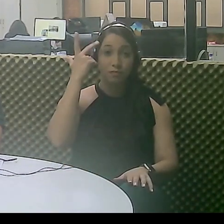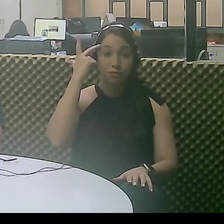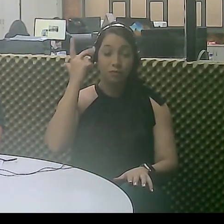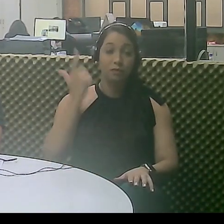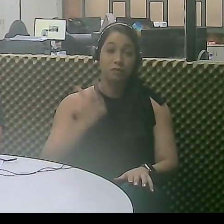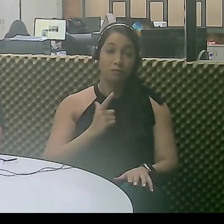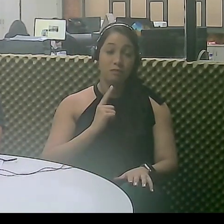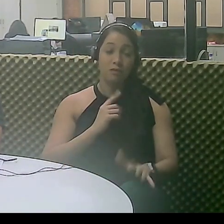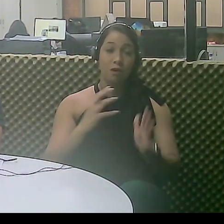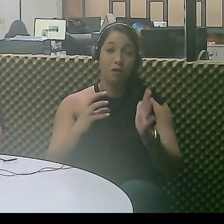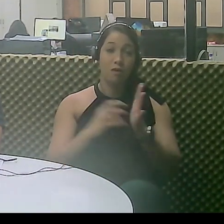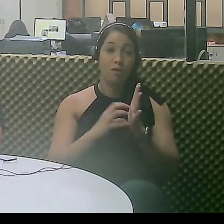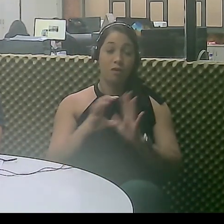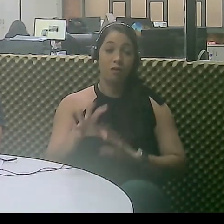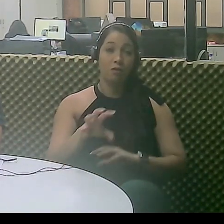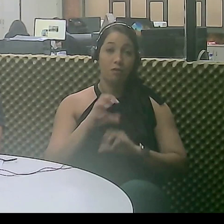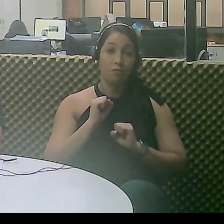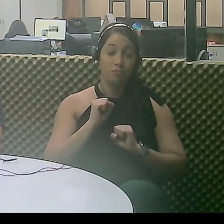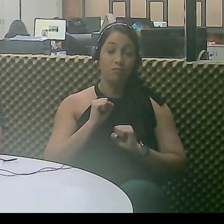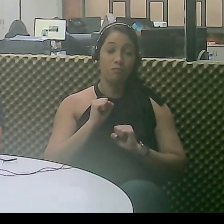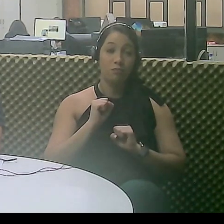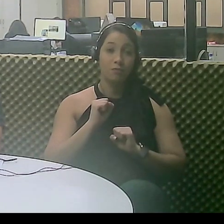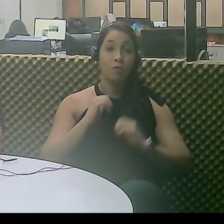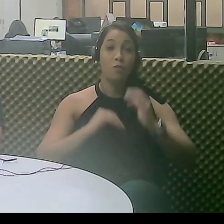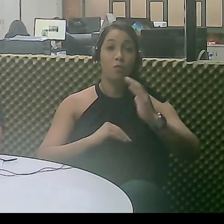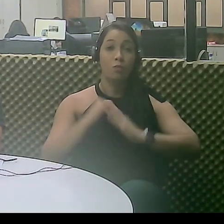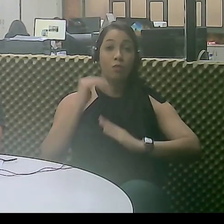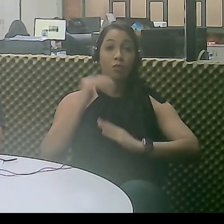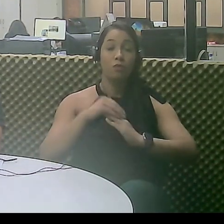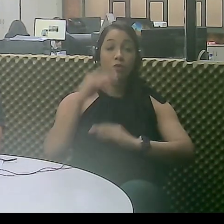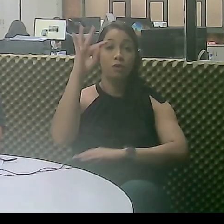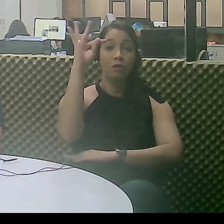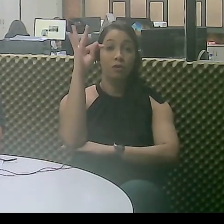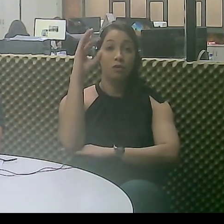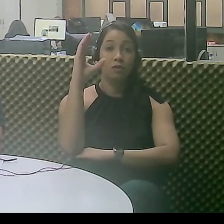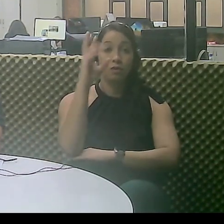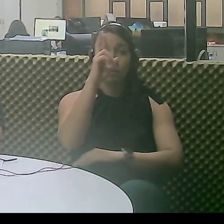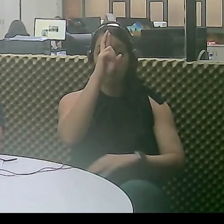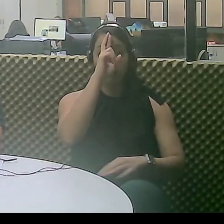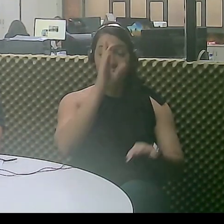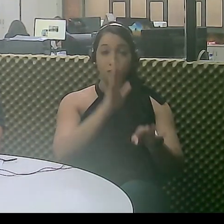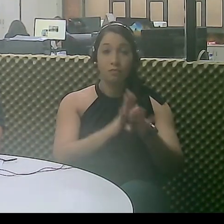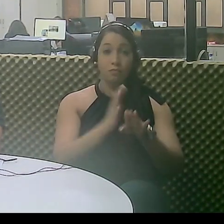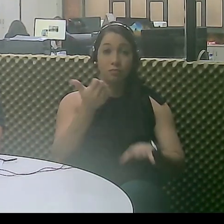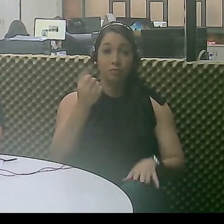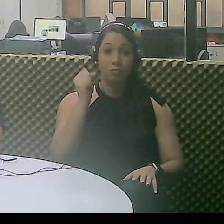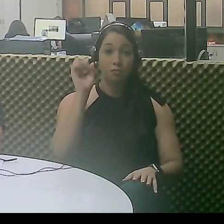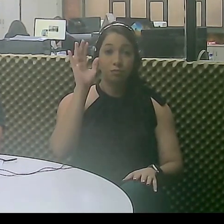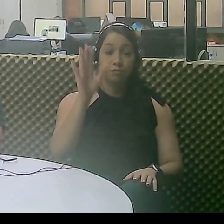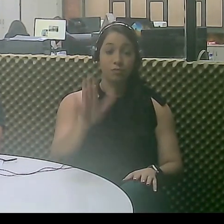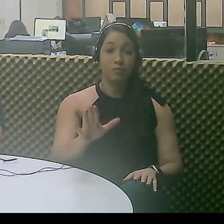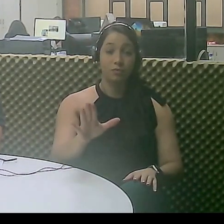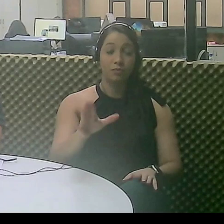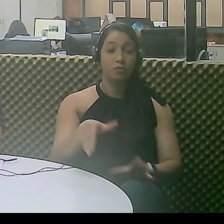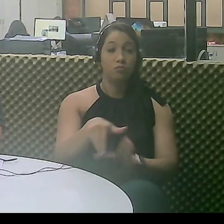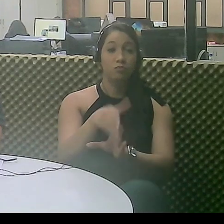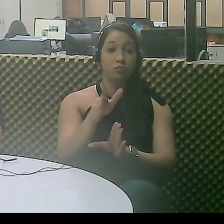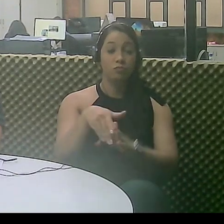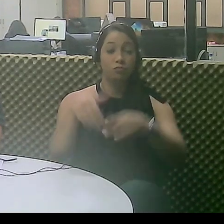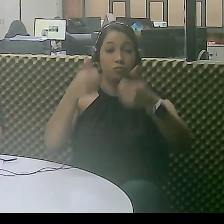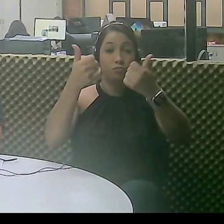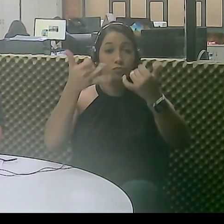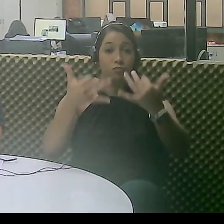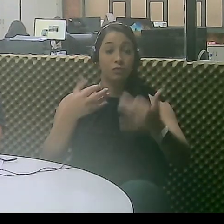com HIV-AIDS, os profissionais estarão no Terminal Central do meio-dia às 18h, realizando orientações